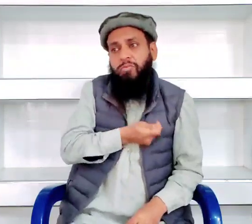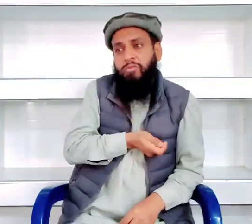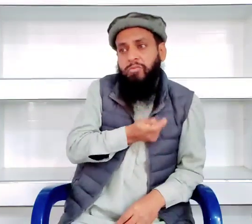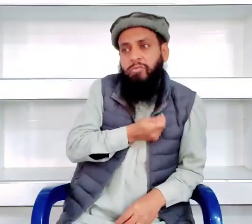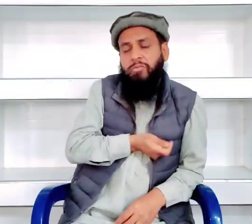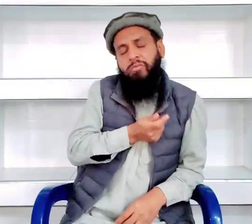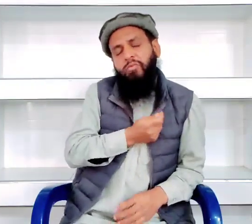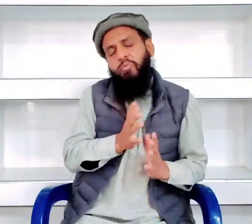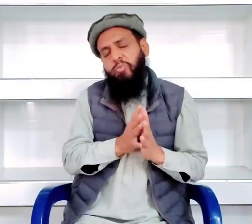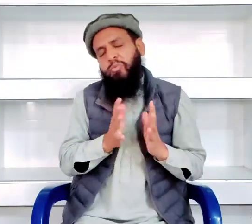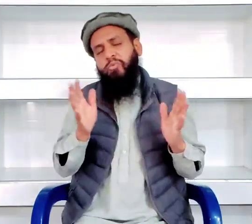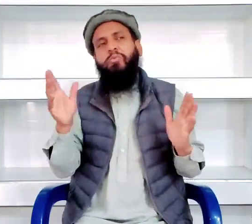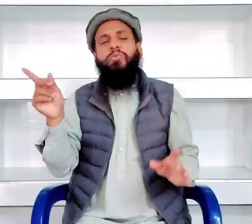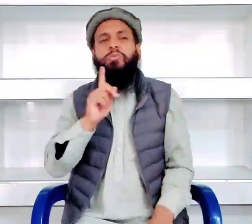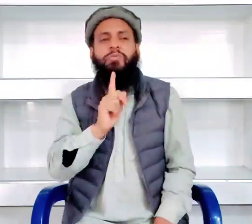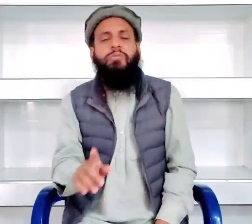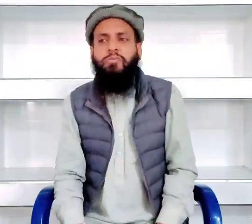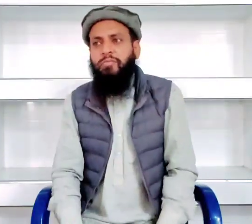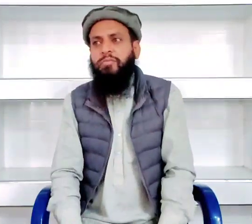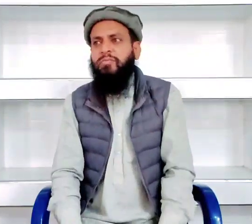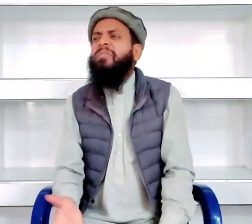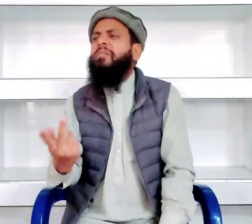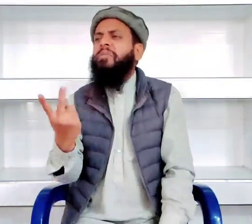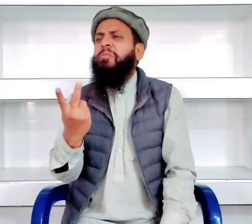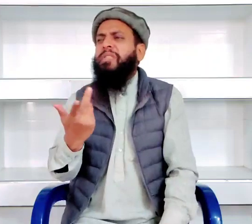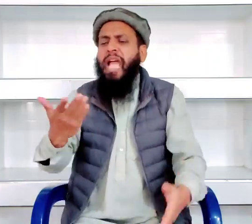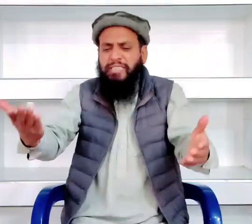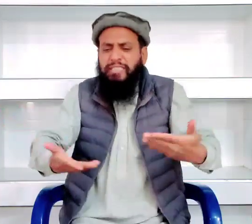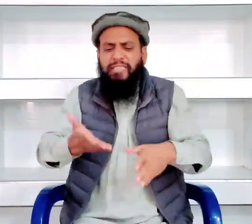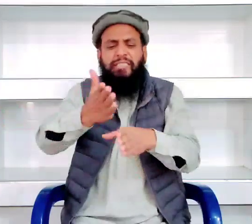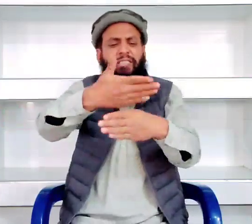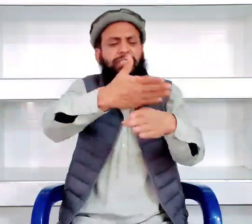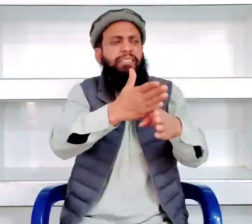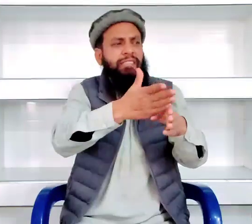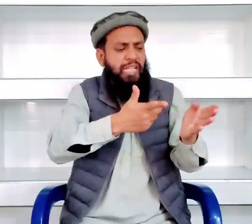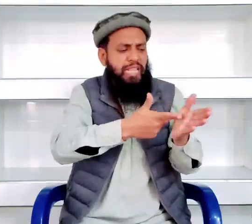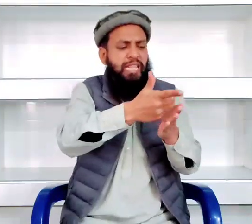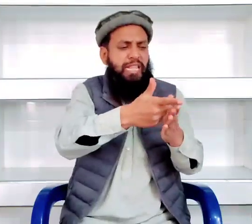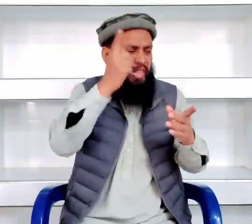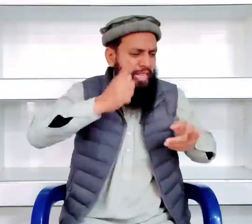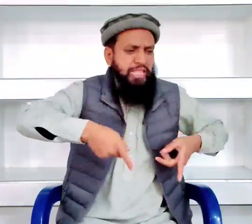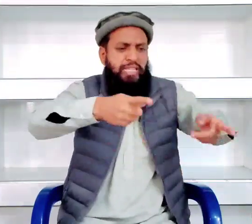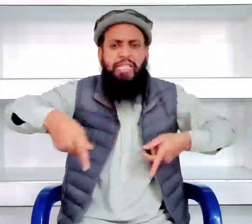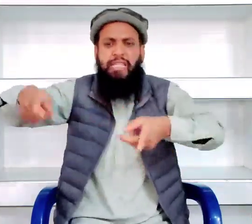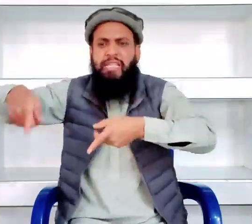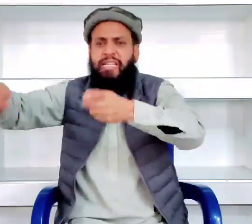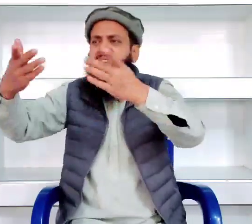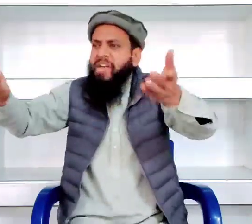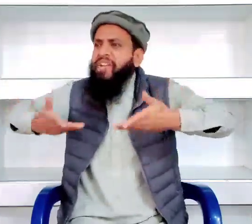ਕੋਈ ਜਗ੍ਹਾ ਬਣਦੀ ਹੈ ਟਾਊਨ ਨਵਾਂ ਬਣਦਾ ਮੈਂ ਪਹਿਲੇ ਵੀ ਅਰਜ਼ ਕੀਤਾ ਪਹਿਲੇ ਵੀ ਕਿ ਜ਼ਮੀਨ ਦੇ ਅੰਦਰ ਸਭ ਤੋਂ ਪਹਿਲਾ ਹੱਕ ਜਿਹੜਾ ਨਾ